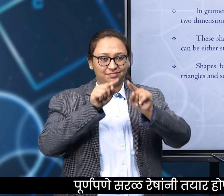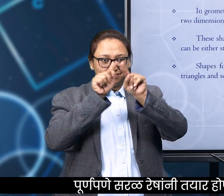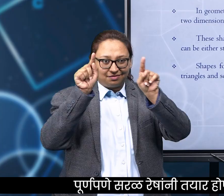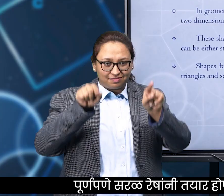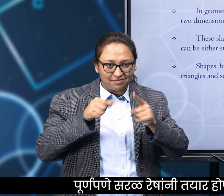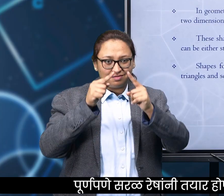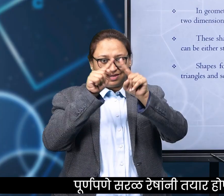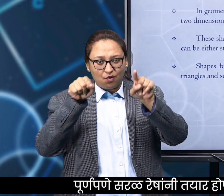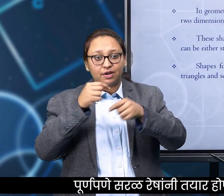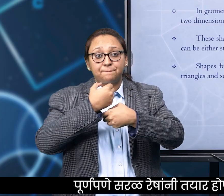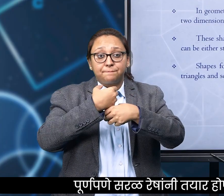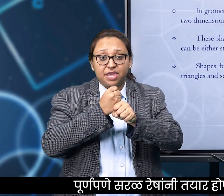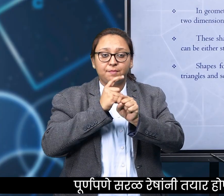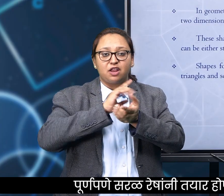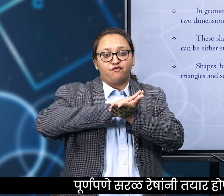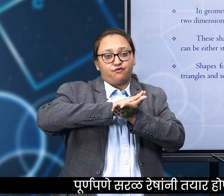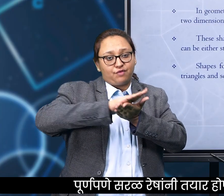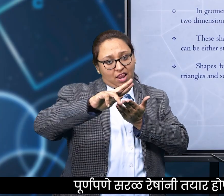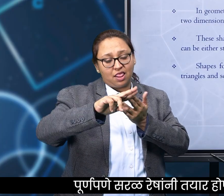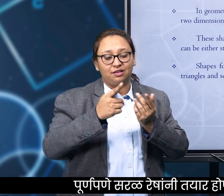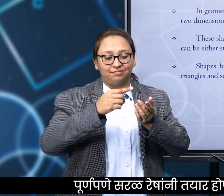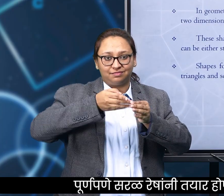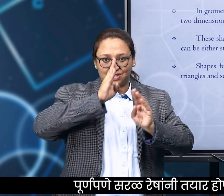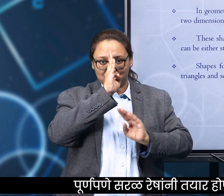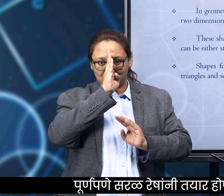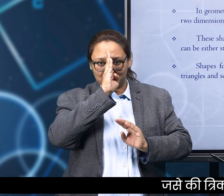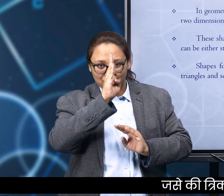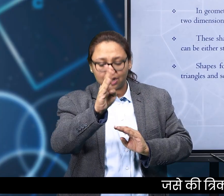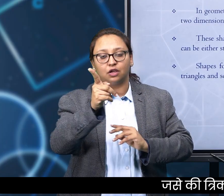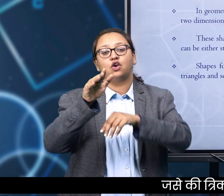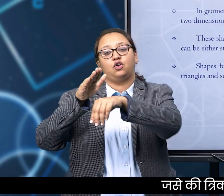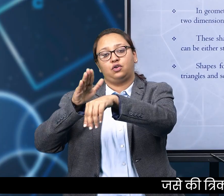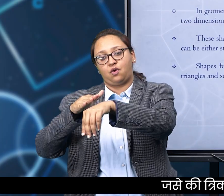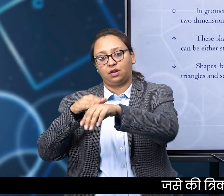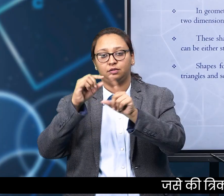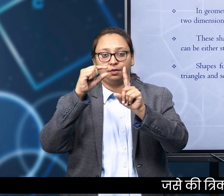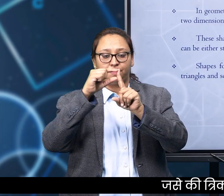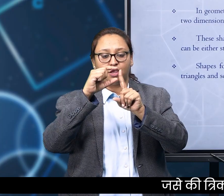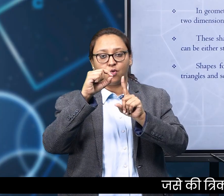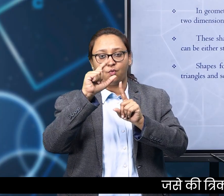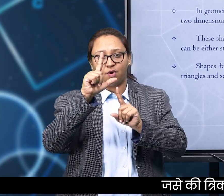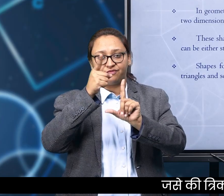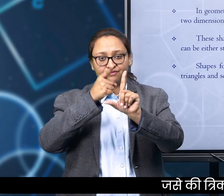पूर्णपणे सरळ रेषांनी तयार होणाऱ्या आकारांना बहुभुज म्हणतात, जसे की त्रिकोण आणि चौरस.